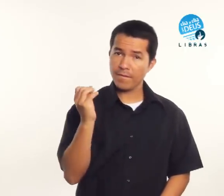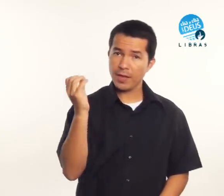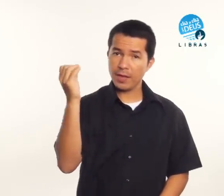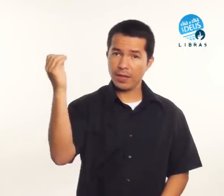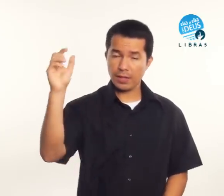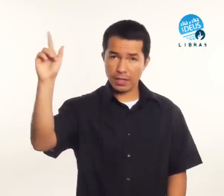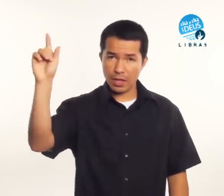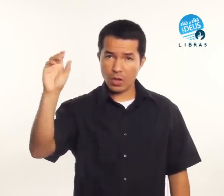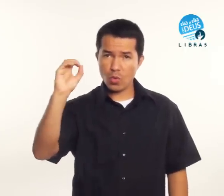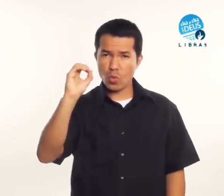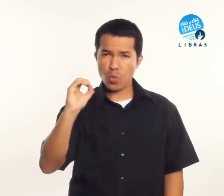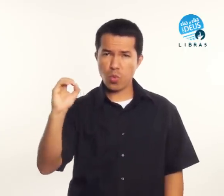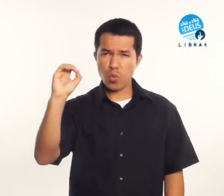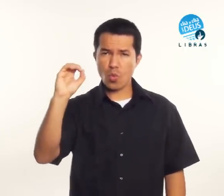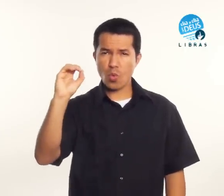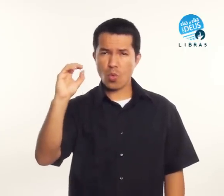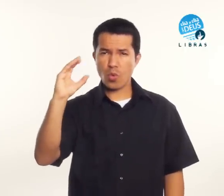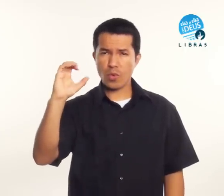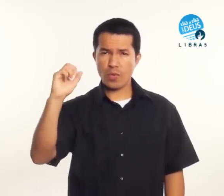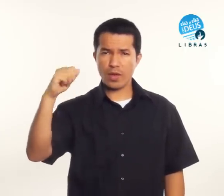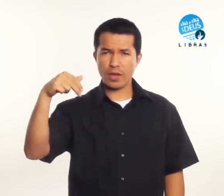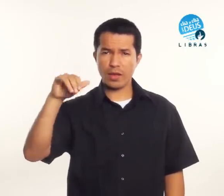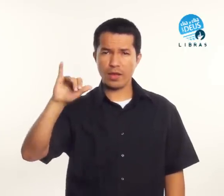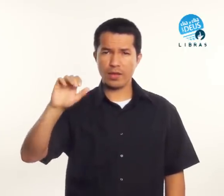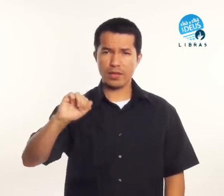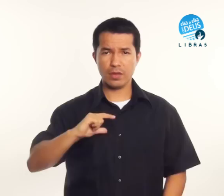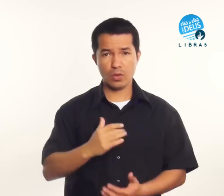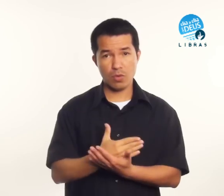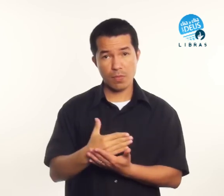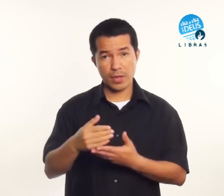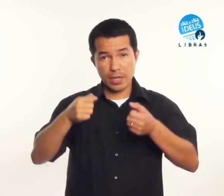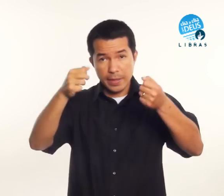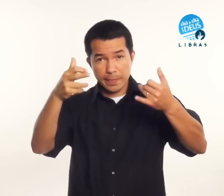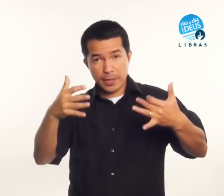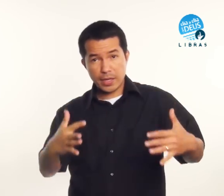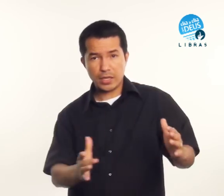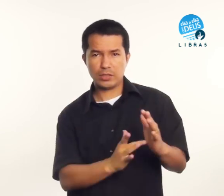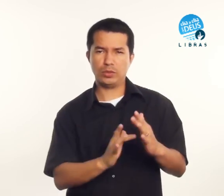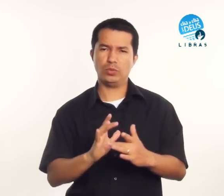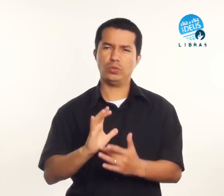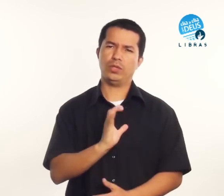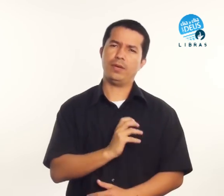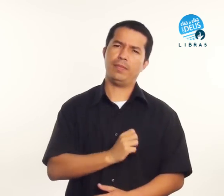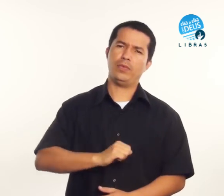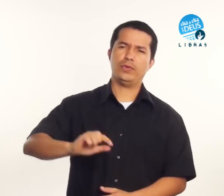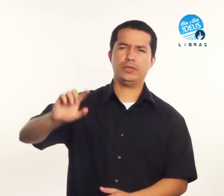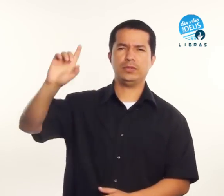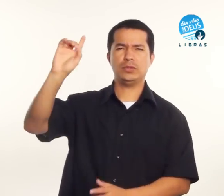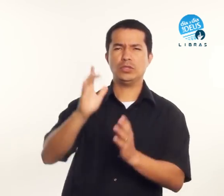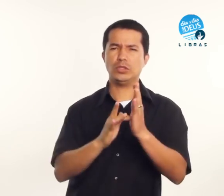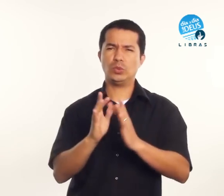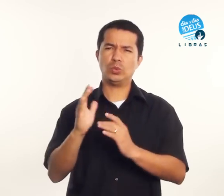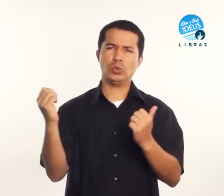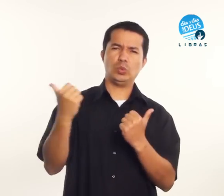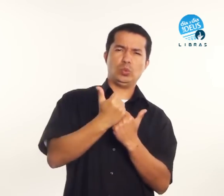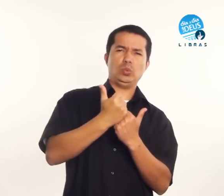eles começaram a falar a respeito de Jesus, a respeito do amor de Deus, do sacrifício de Jesus na cruz,